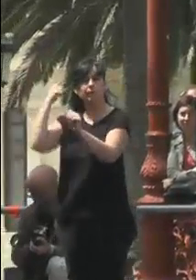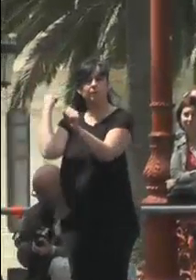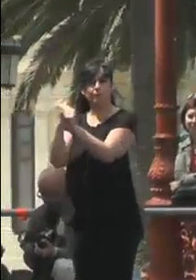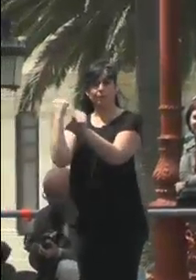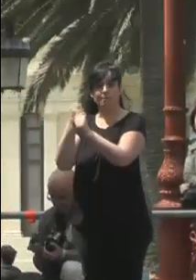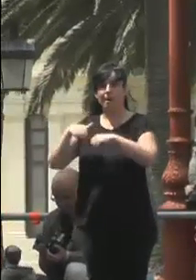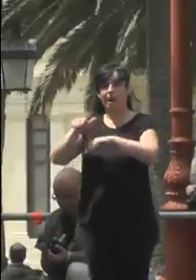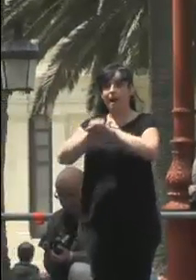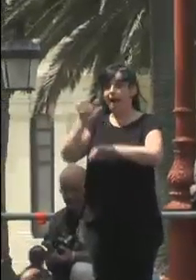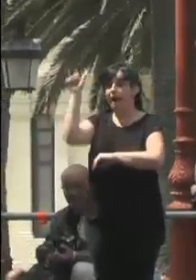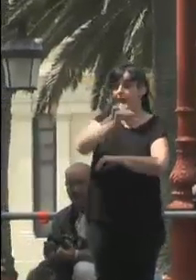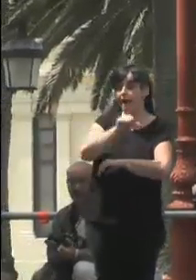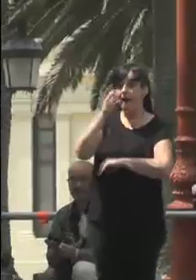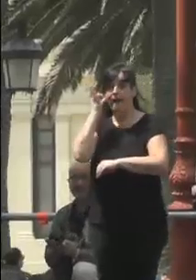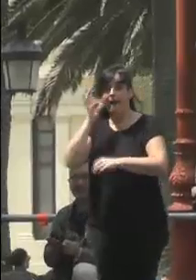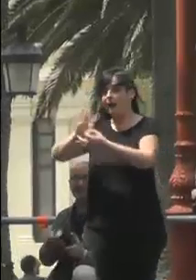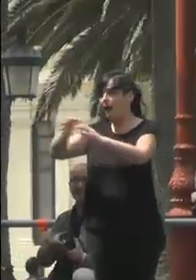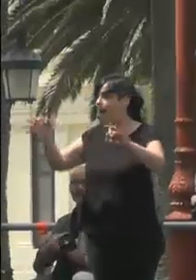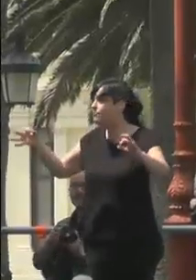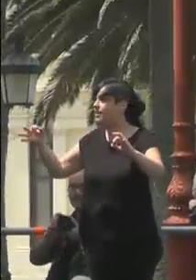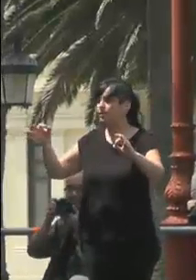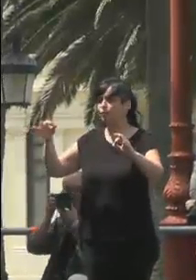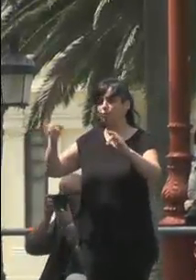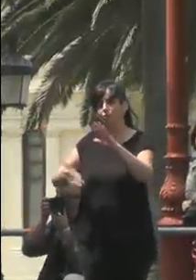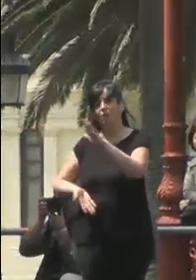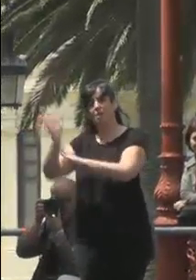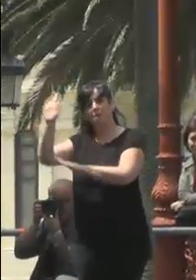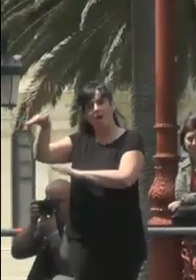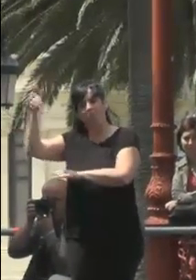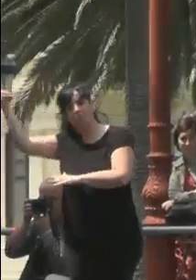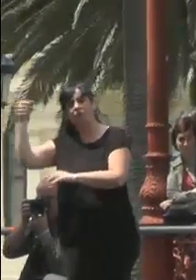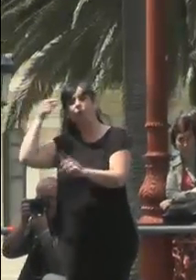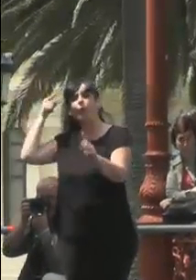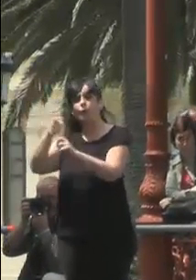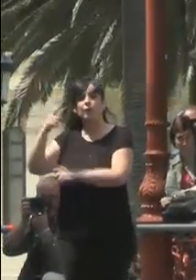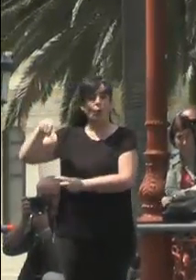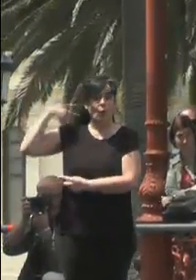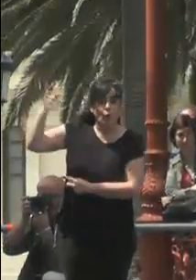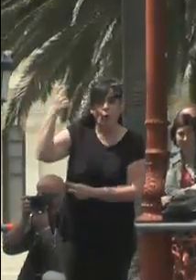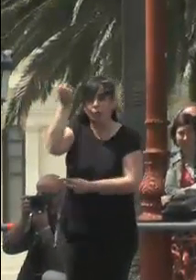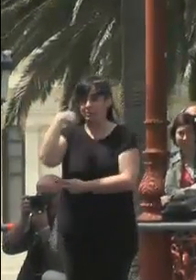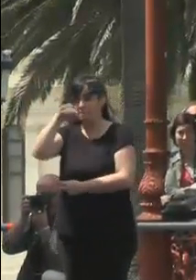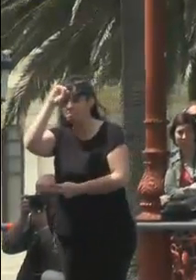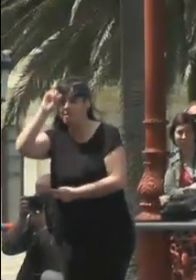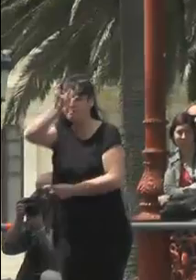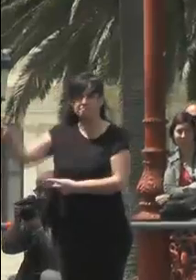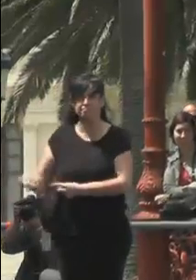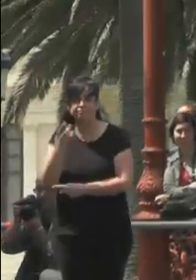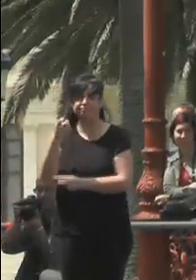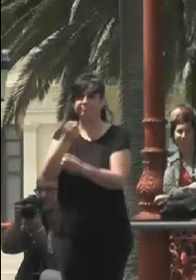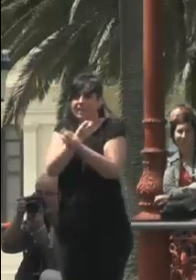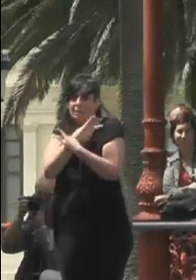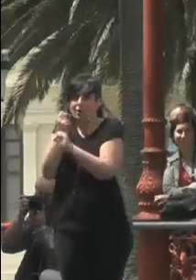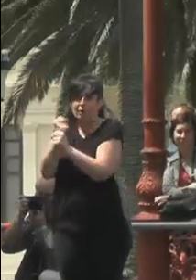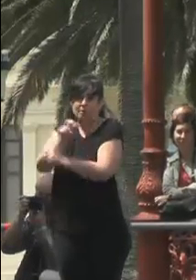nosas amigas, os nosos amigos que van limpiar e a poñer copas a Londres, a Berlín, a nosa xente. Vai